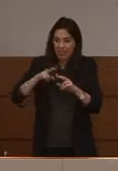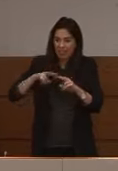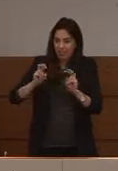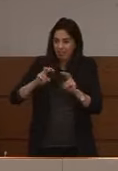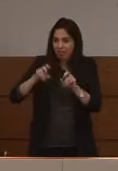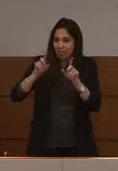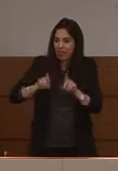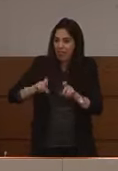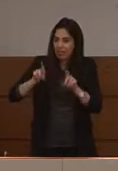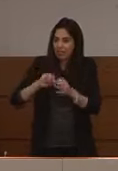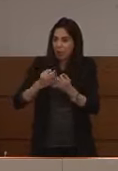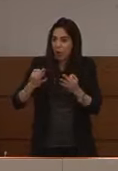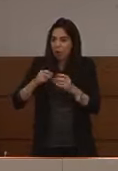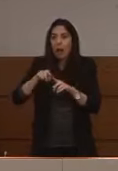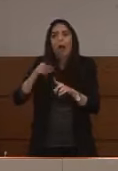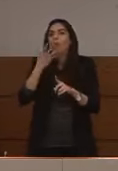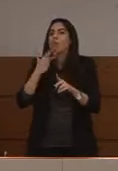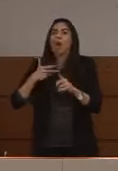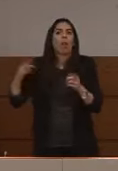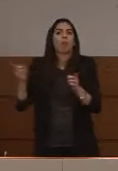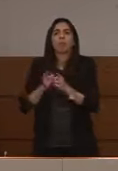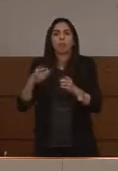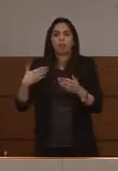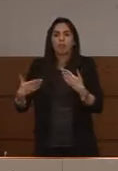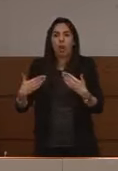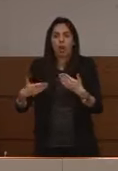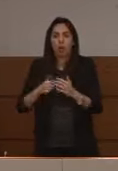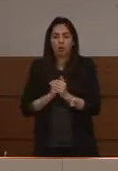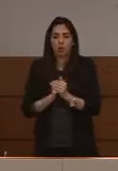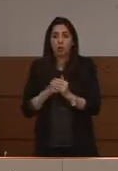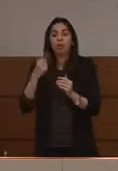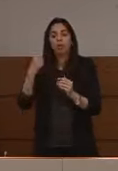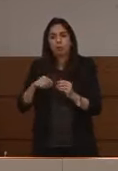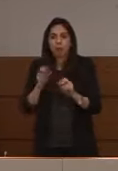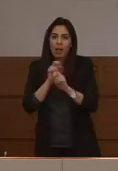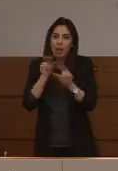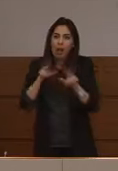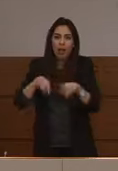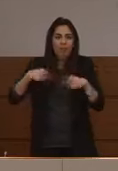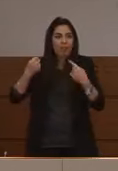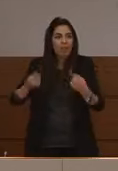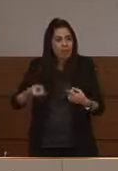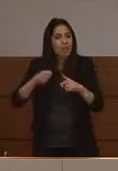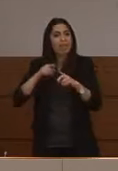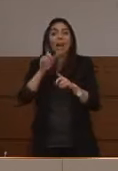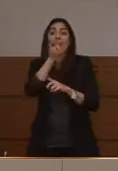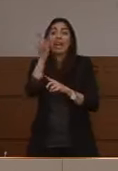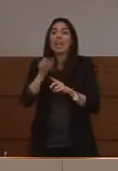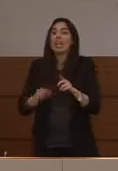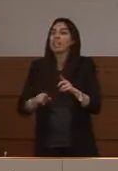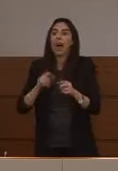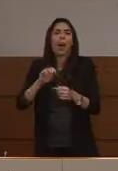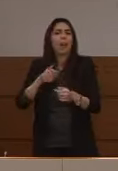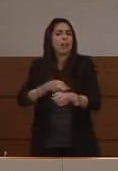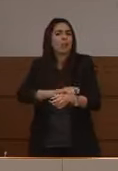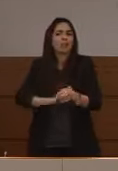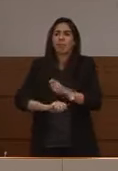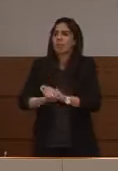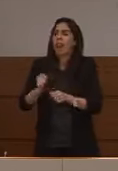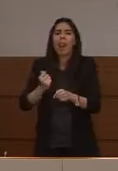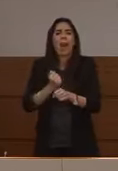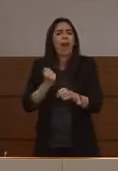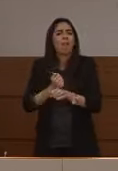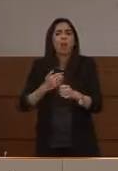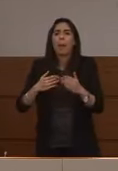quindi anche questo vi dice quanto il sistema paese sta facendo il massimo nel caso specifico per